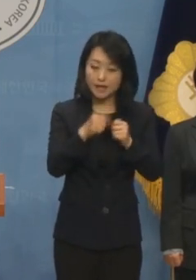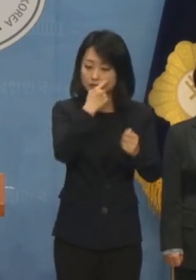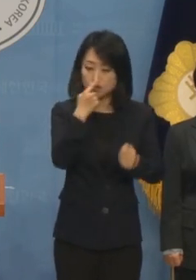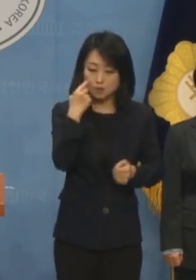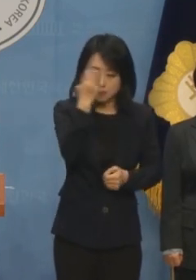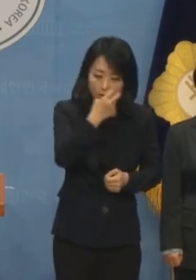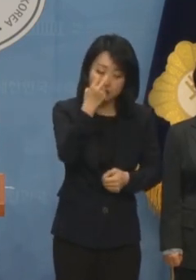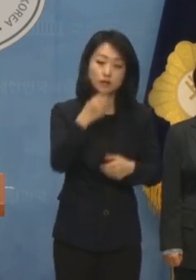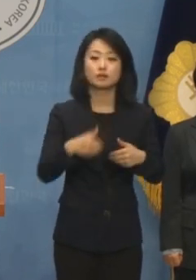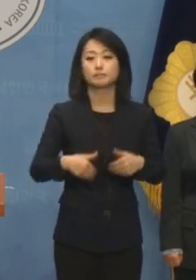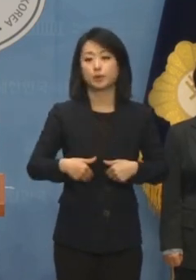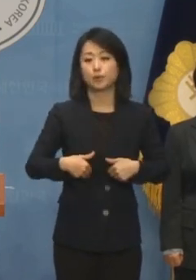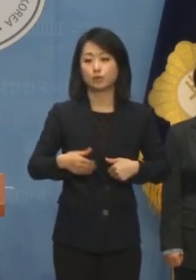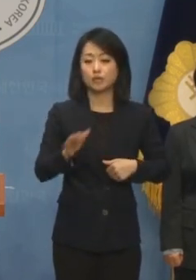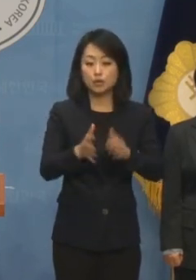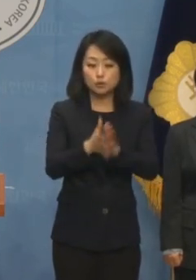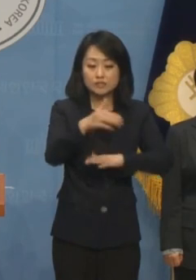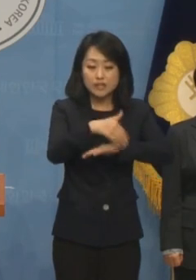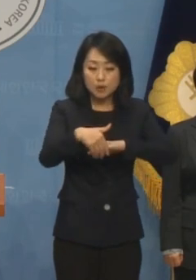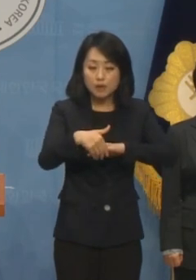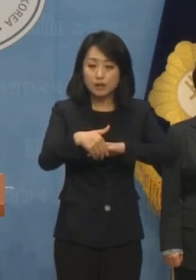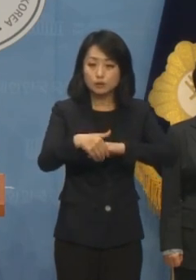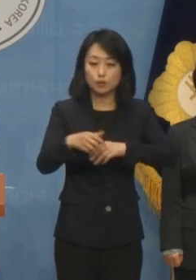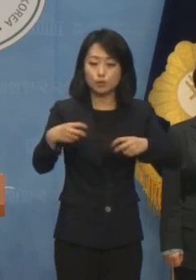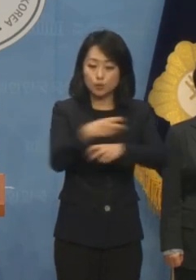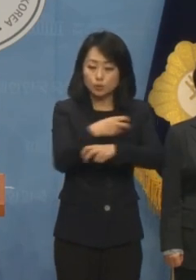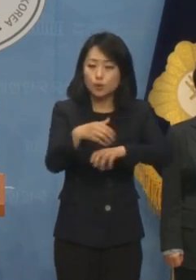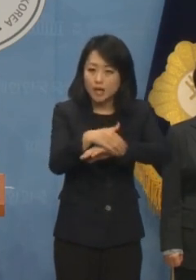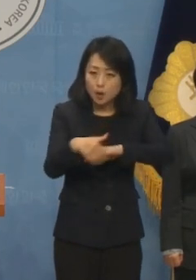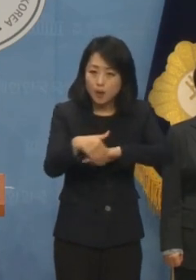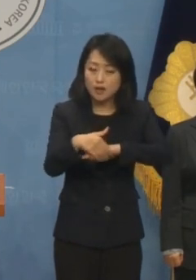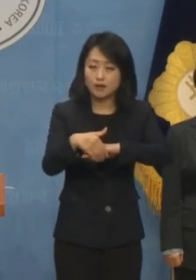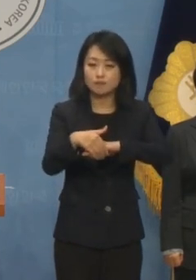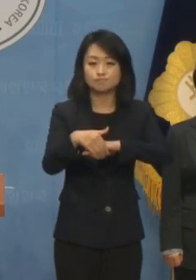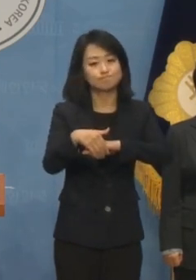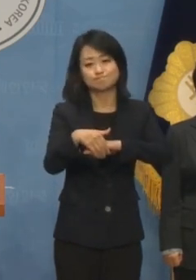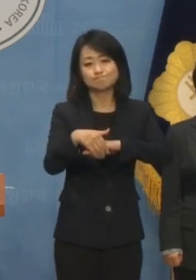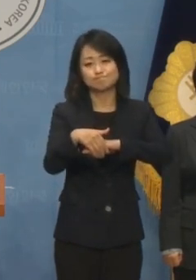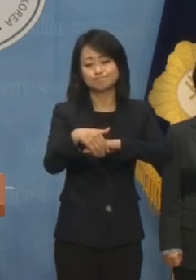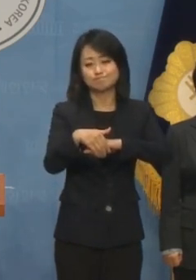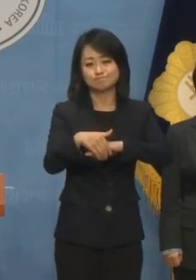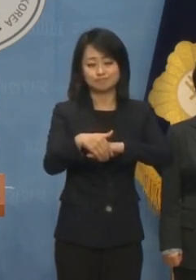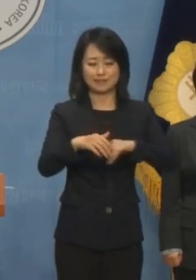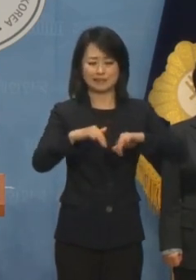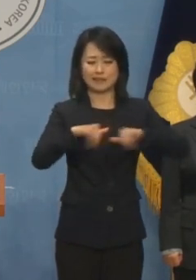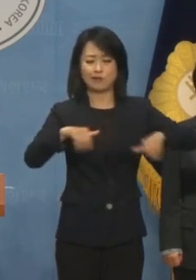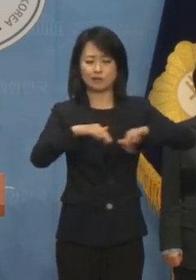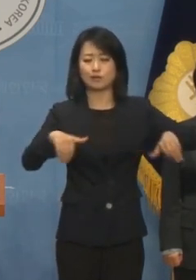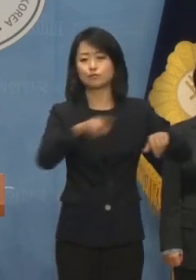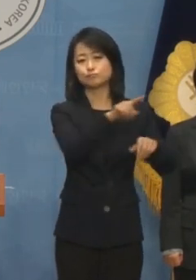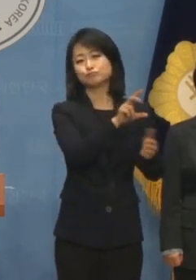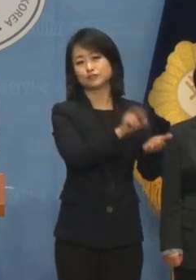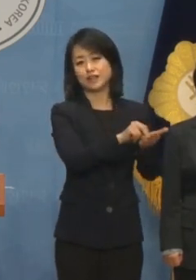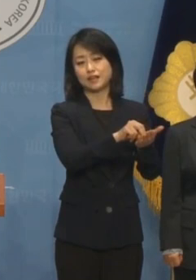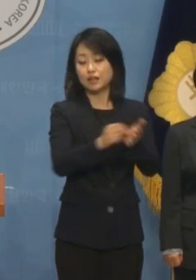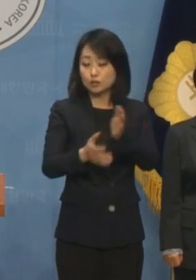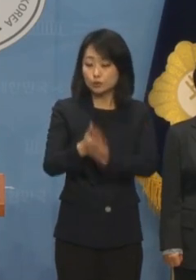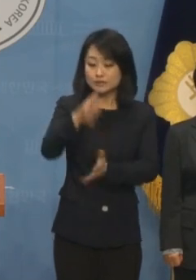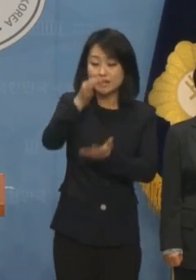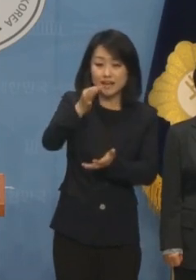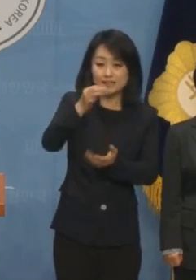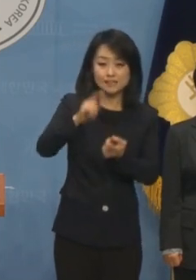점검을 해야 될 텐데 도시계획에 따라서 교통계획을 여전히 도시계획 따로 교통계획 따로 도시 가치에 대한